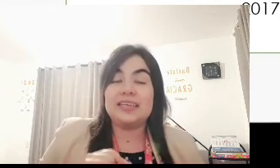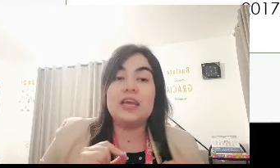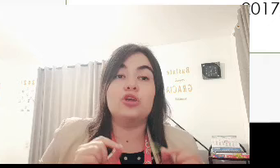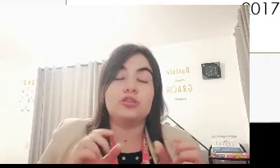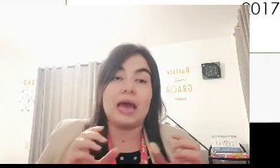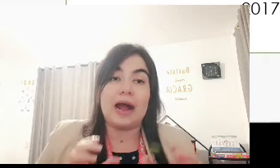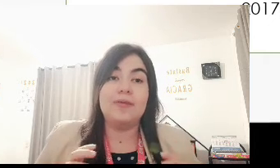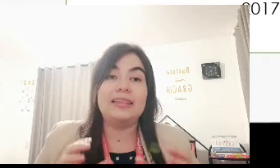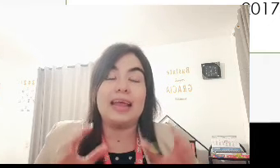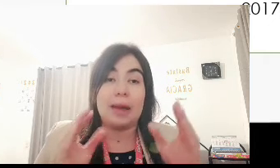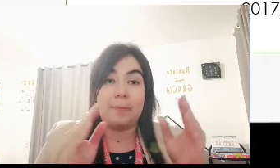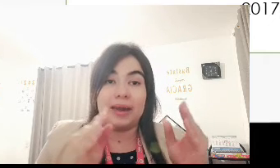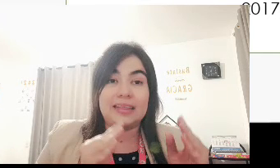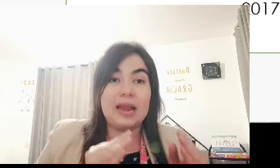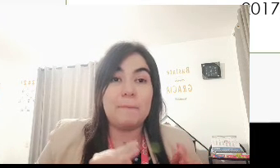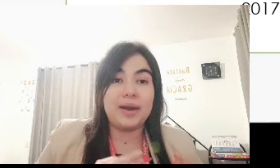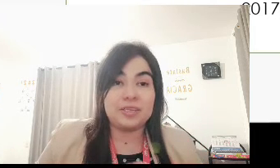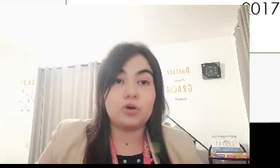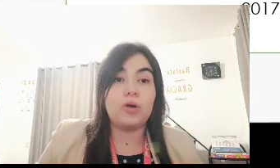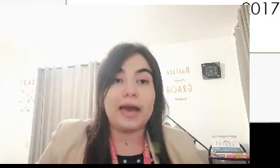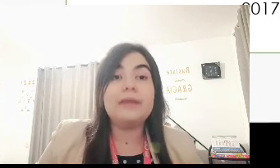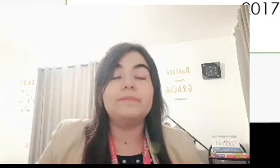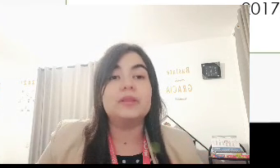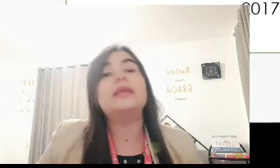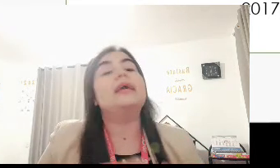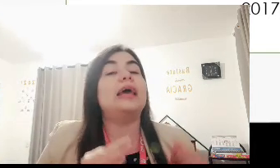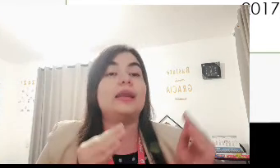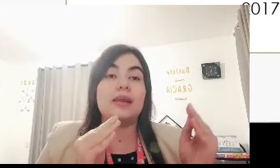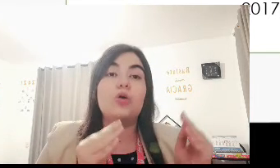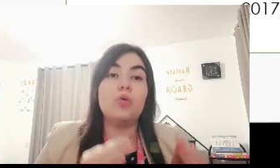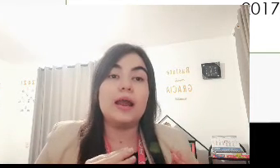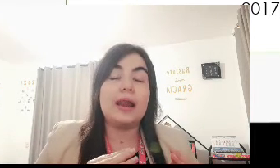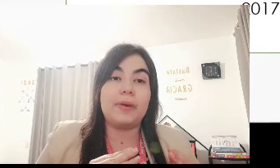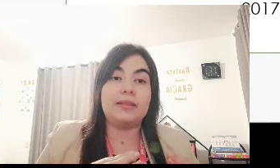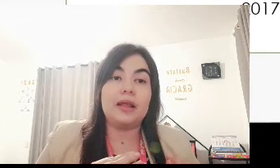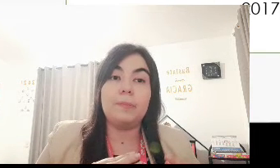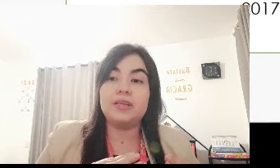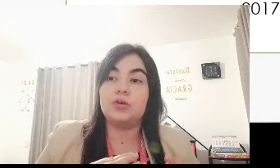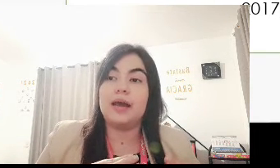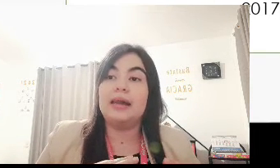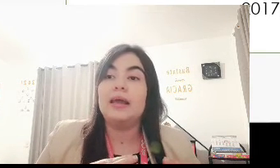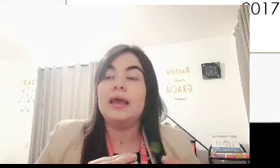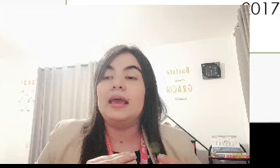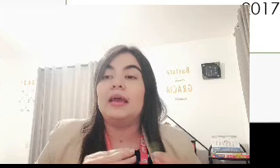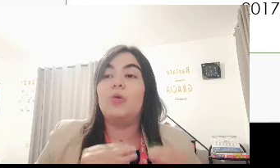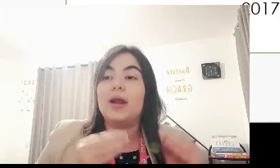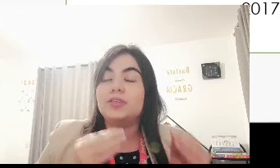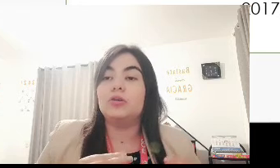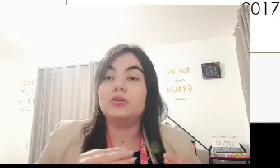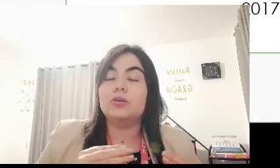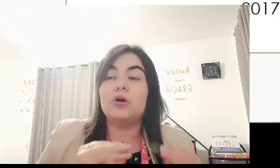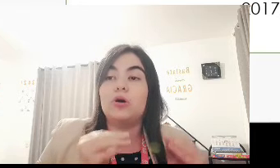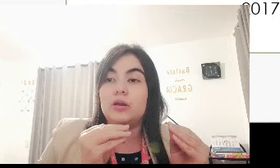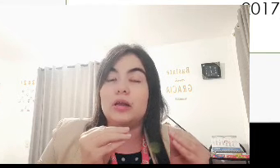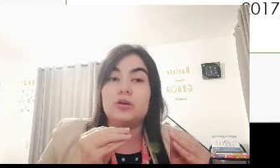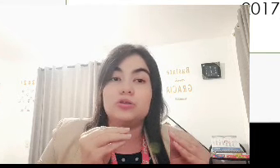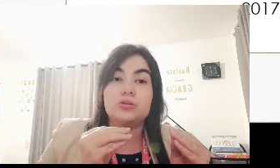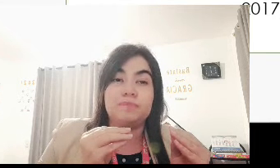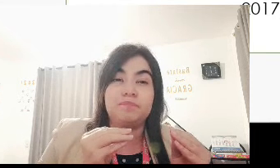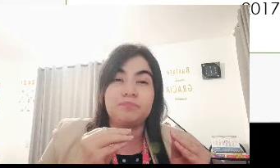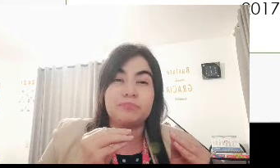y 16 nos hablan de la parte del preescolar, que regula la parte del preescolar, cuáles son